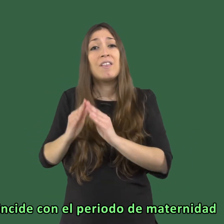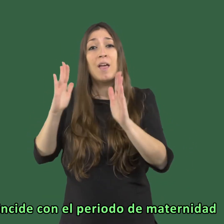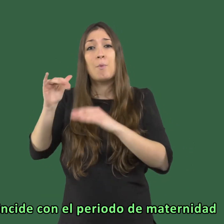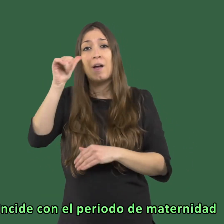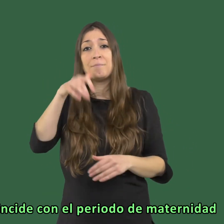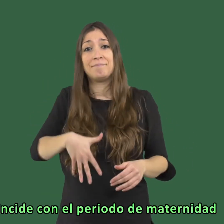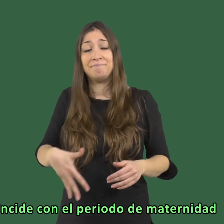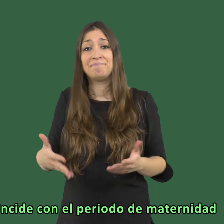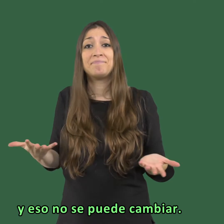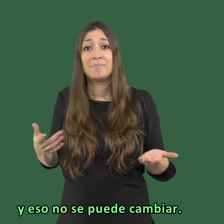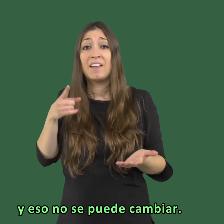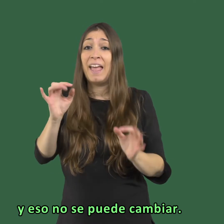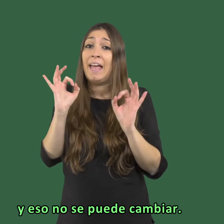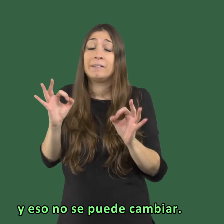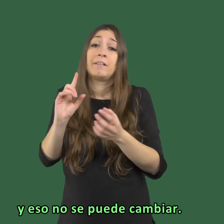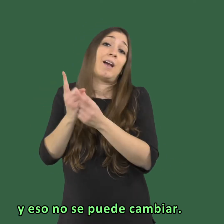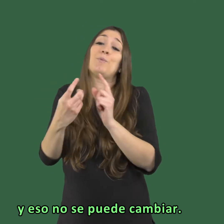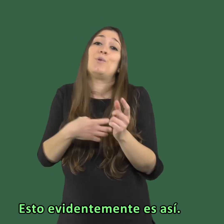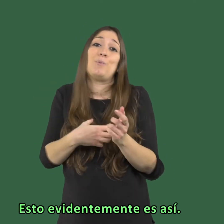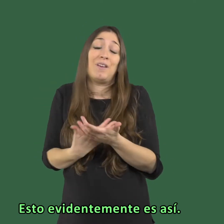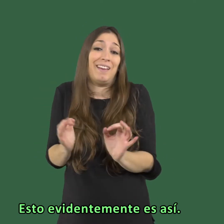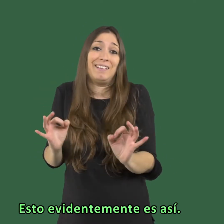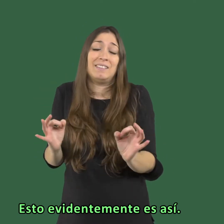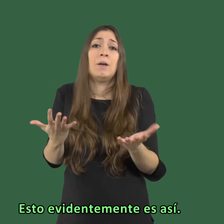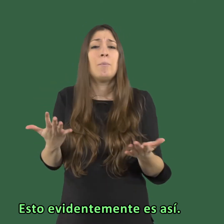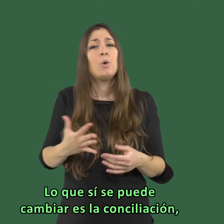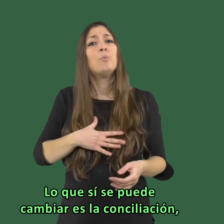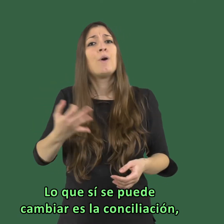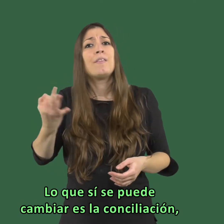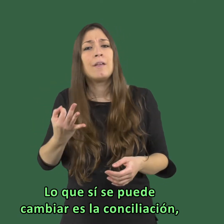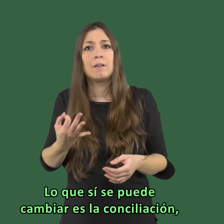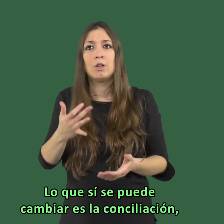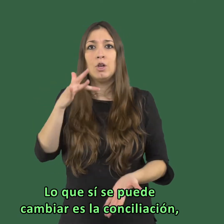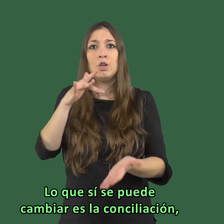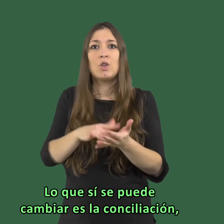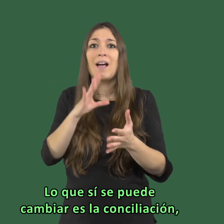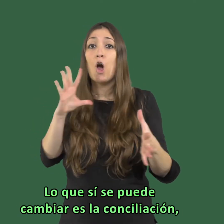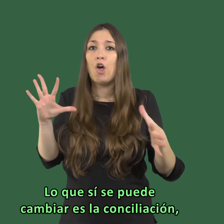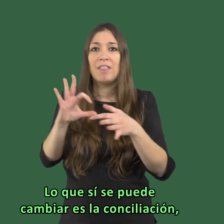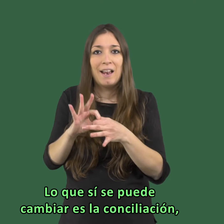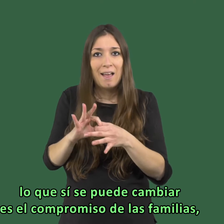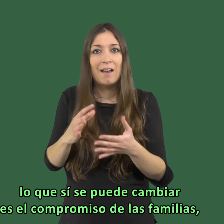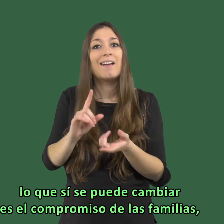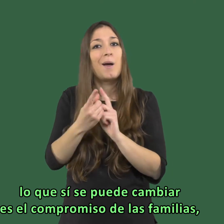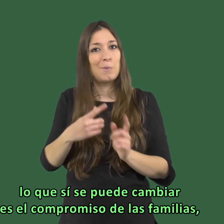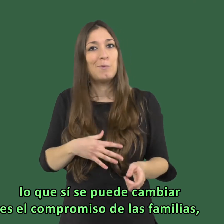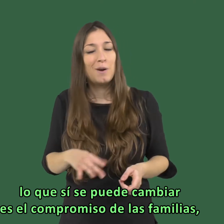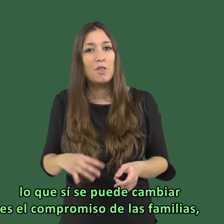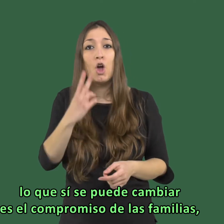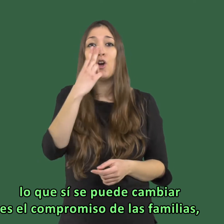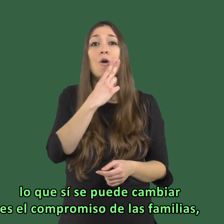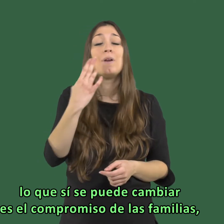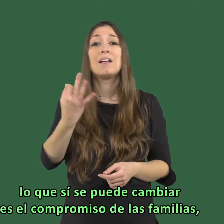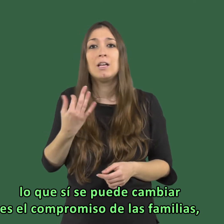con el periodo de maternidad y eso no se puede cambiar. Esto evidentemente es así. Lo que sí se puede cambiar es la conciliación, lo que sí se puede cambiar